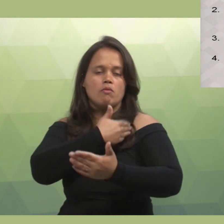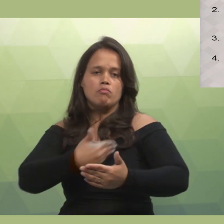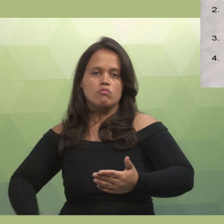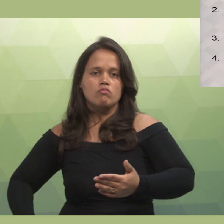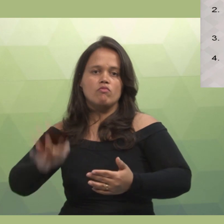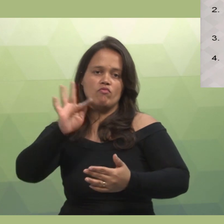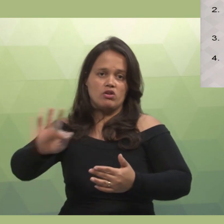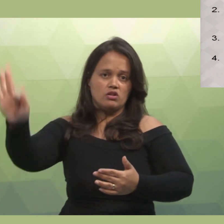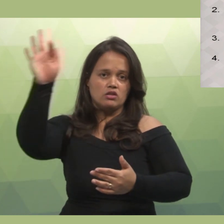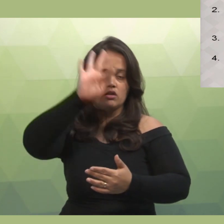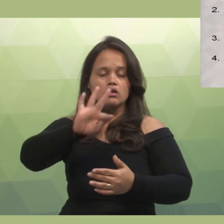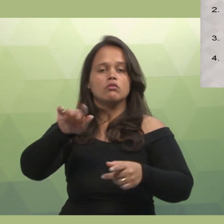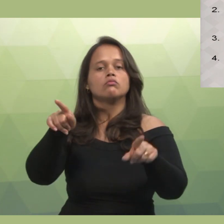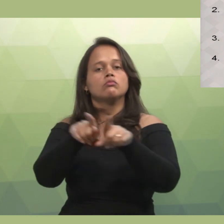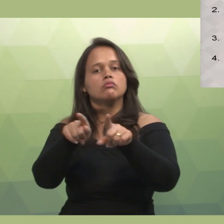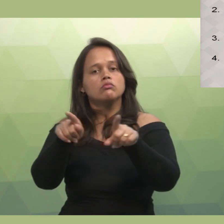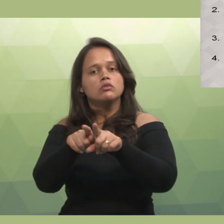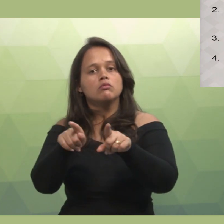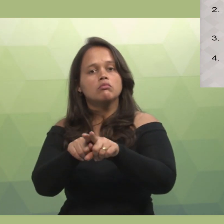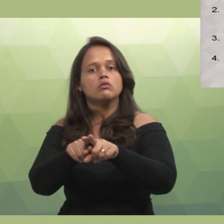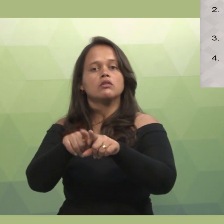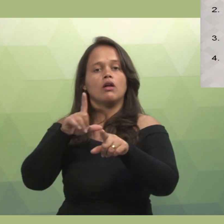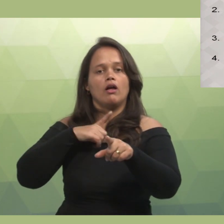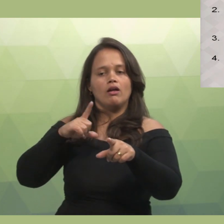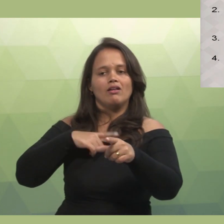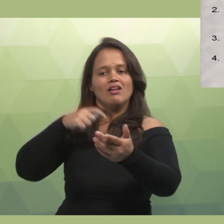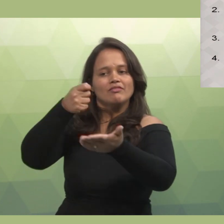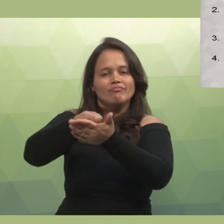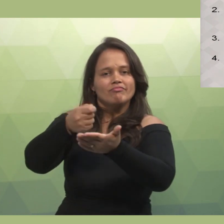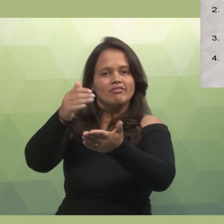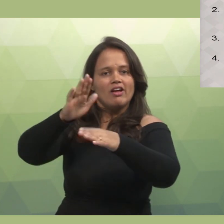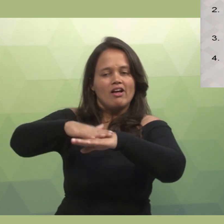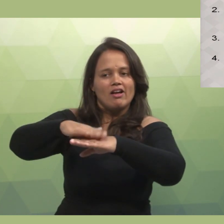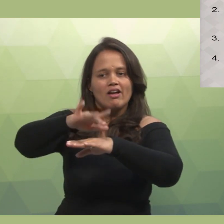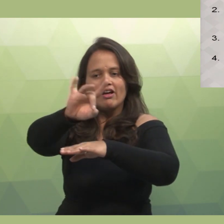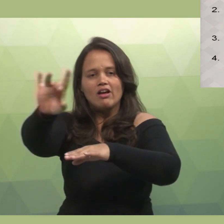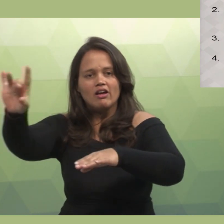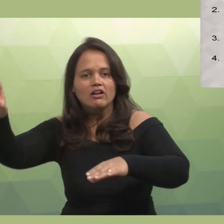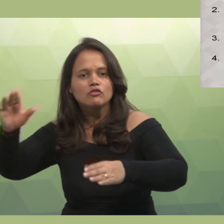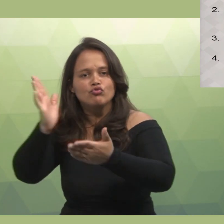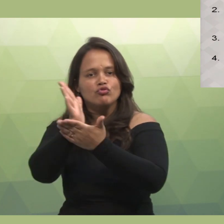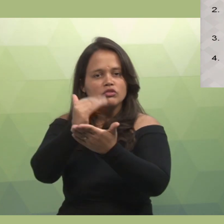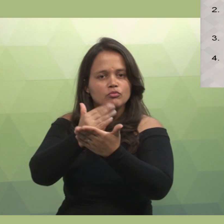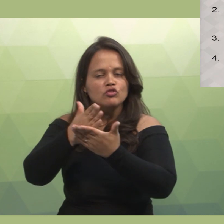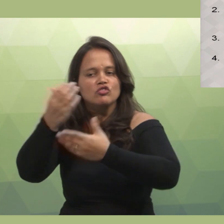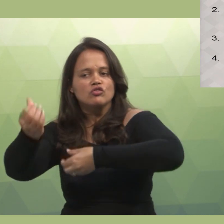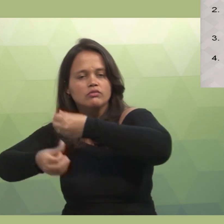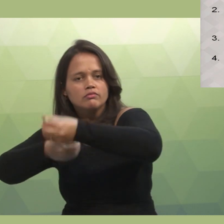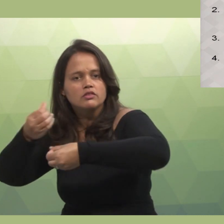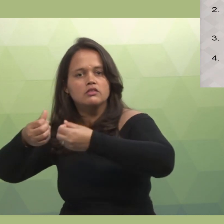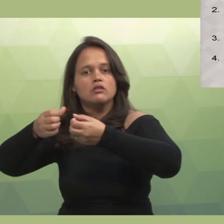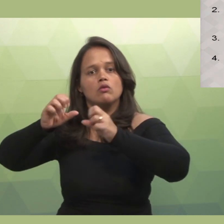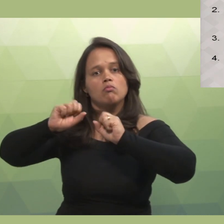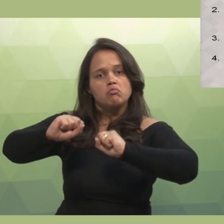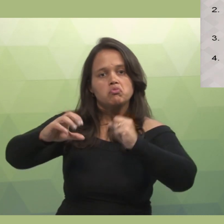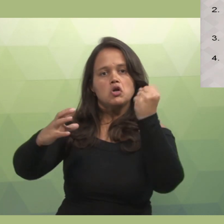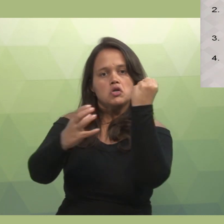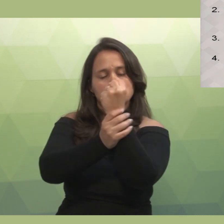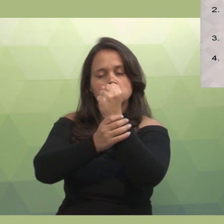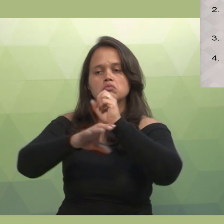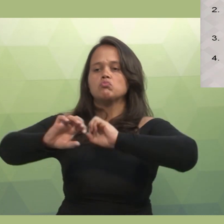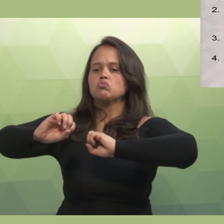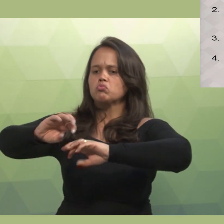exercerá, em matéria educacional, função redistributiva e supletiva, de forma a garantir a equalização de